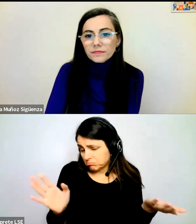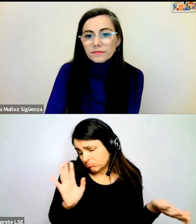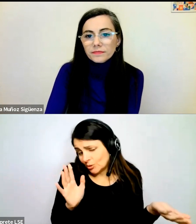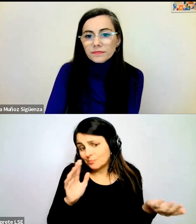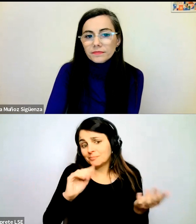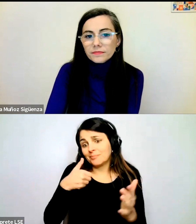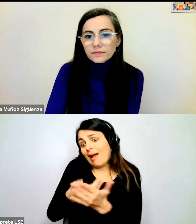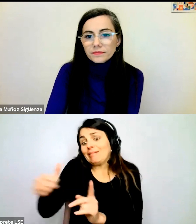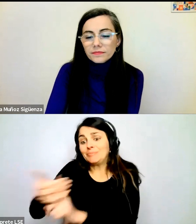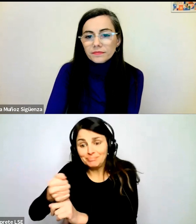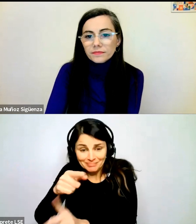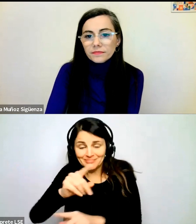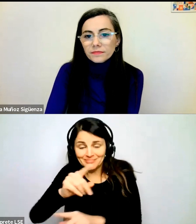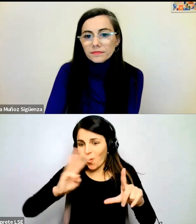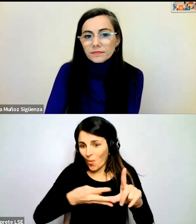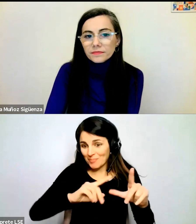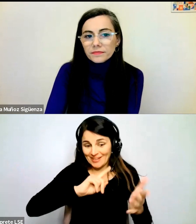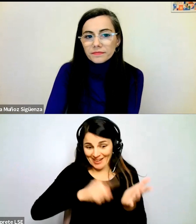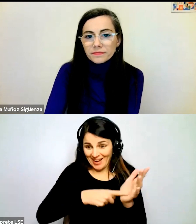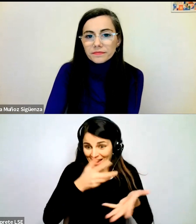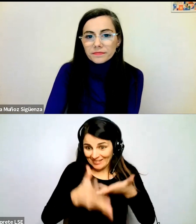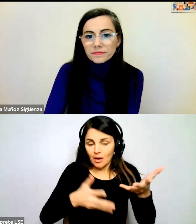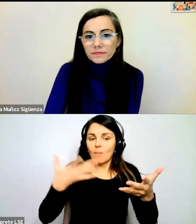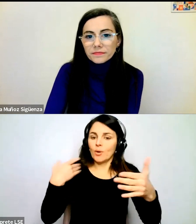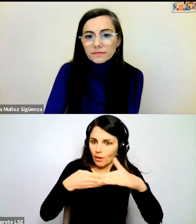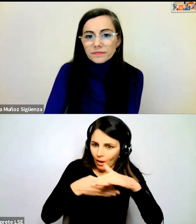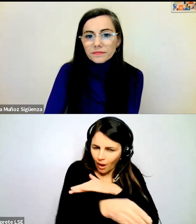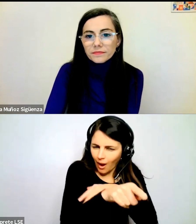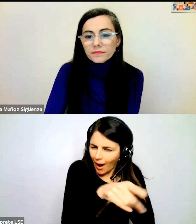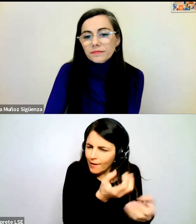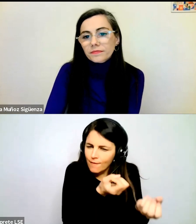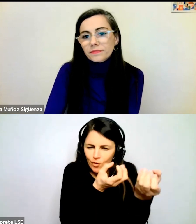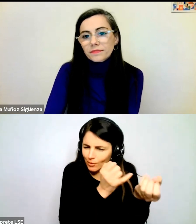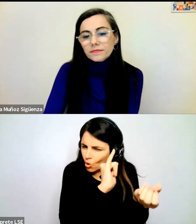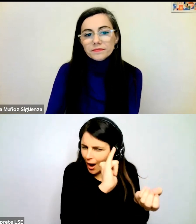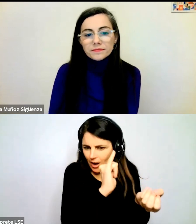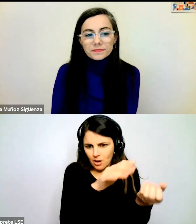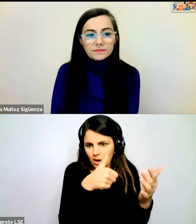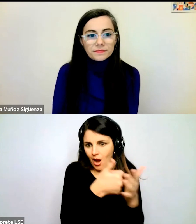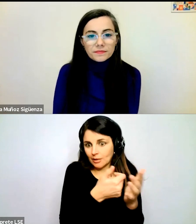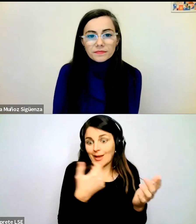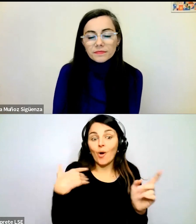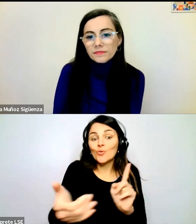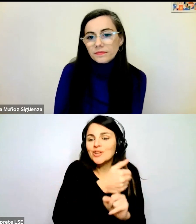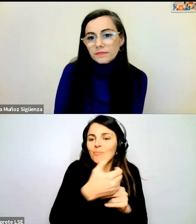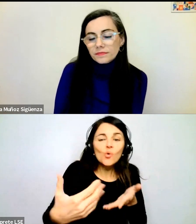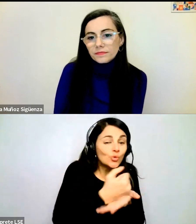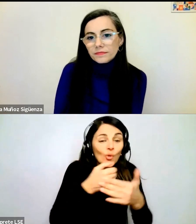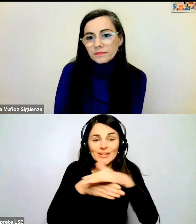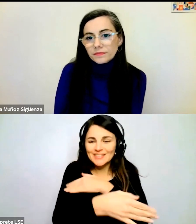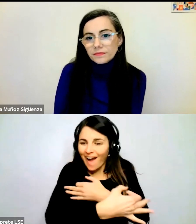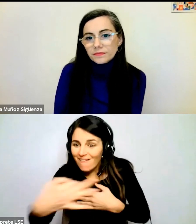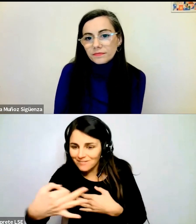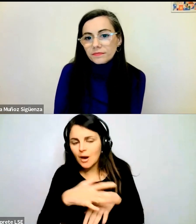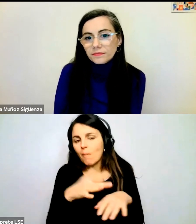través de qué vías podéis contactar con los servicios de emergencia de vuestra ciudad. ¿Vale?